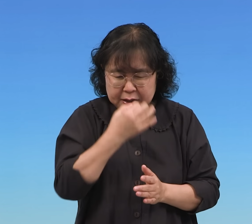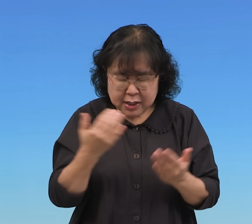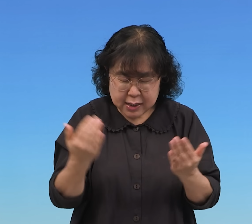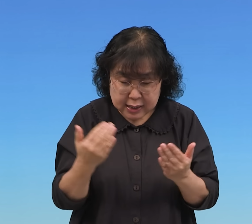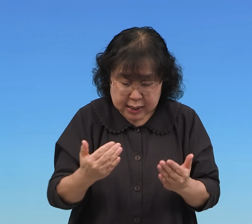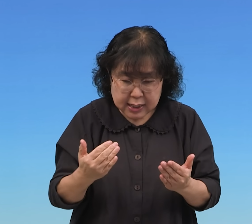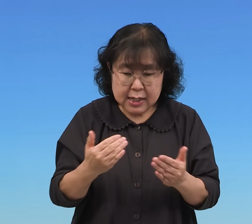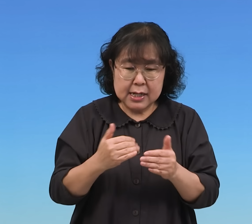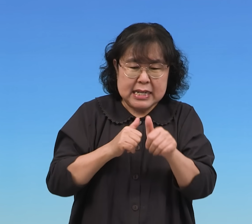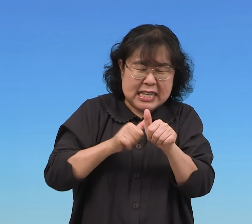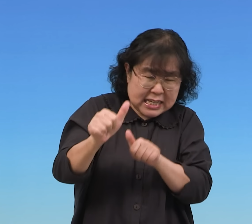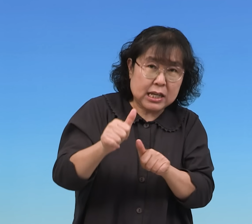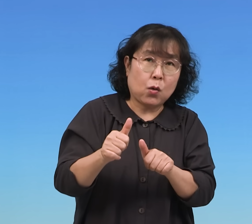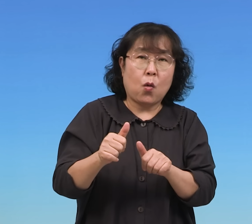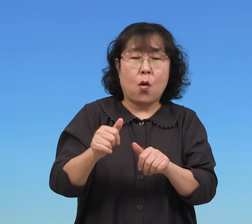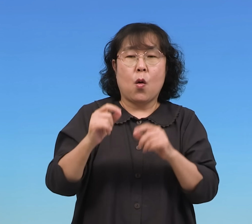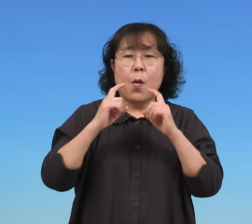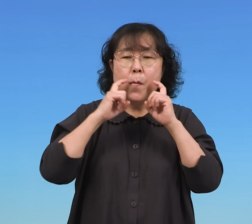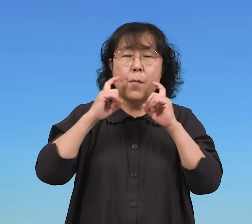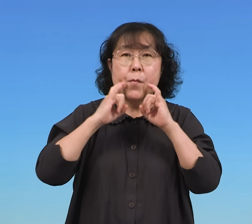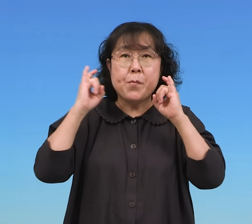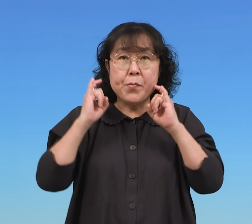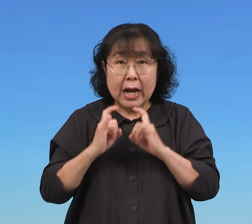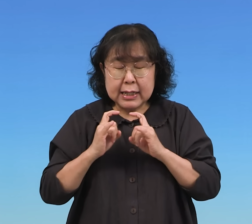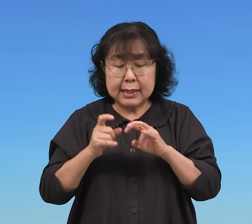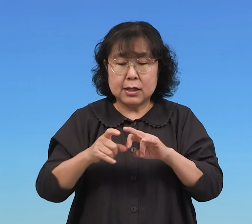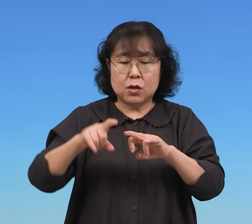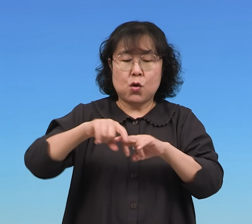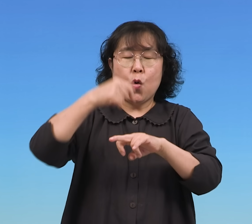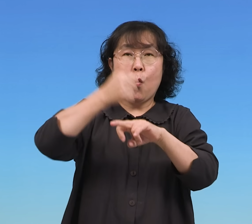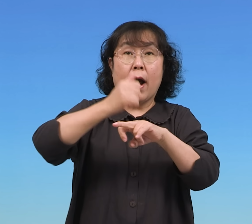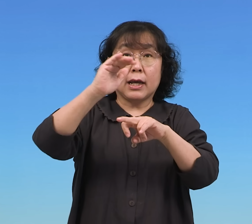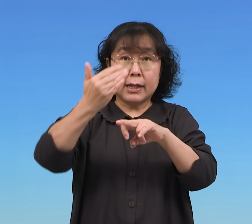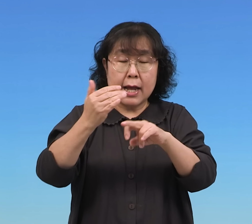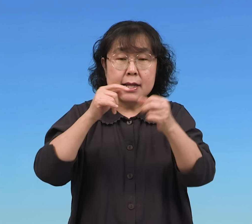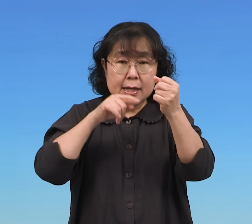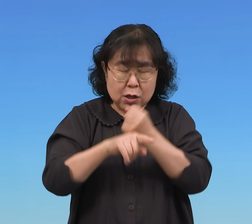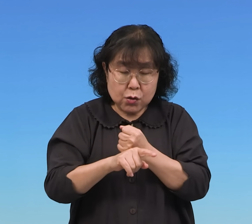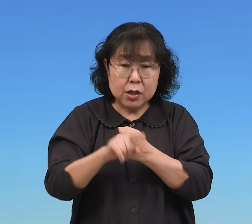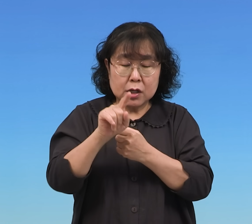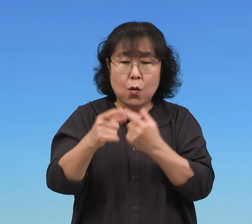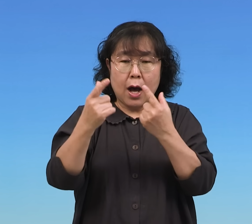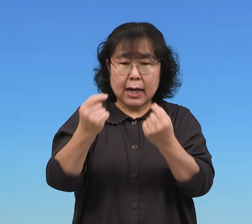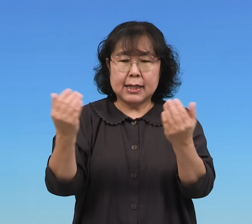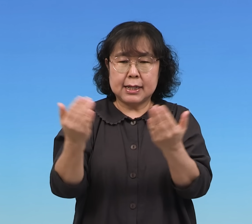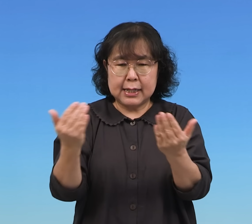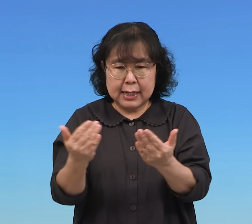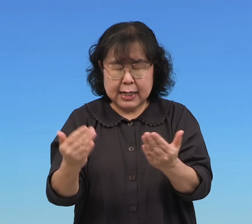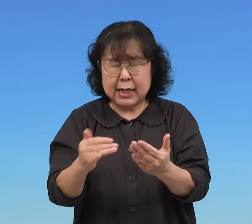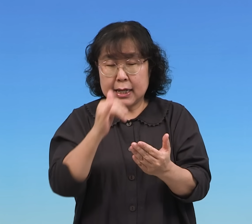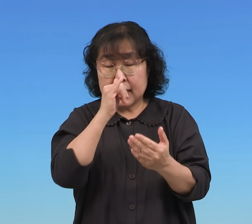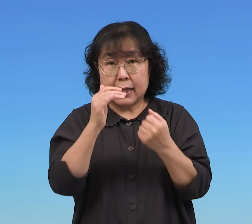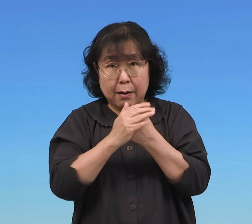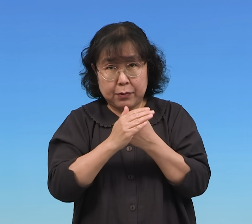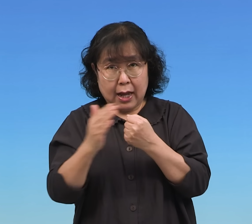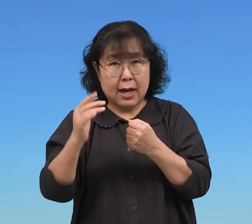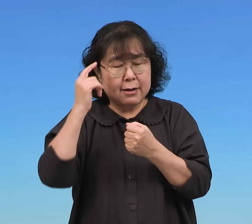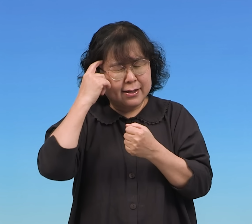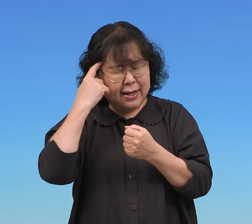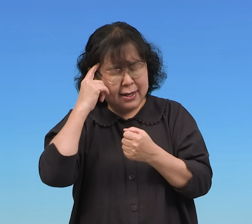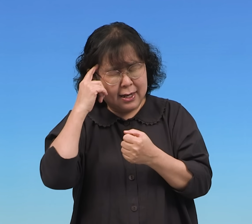있었던 것은 그가 가진 이런 신념 때문이다. 너희들도 꿈을 가지고 불가능은 없다라는 이런 마음을